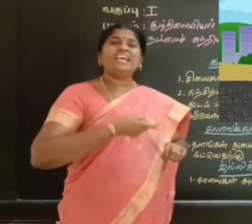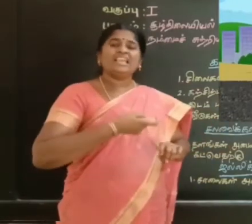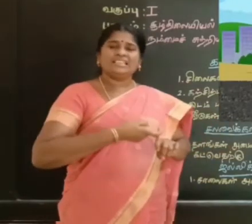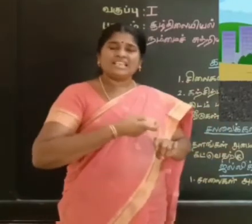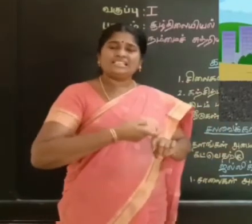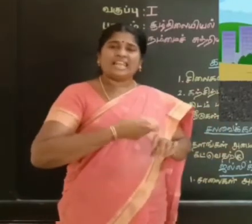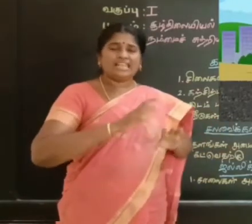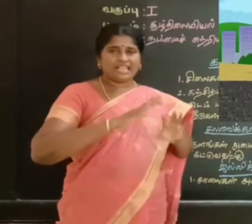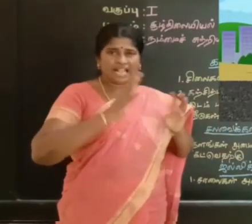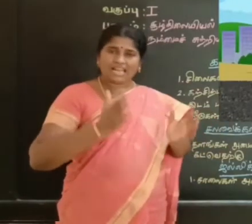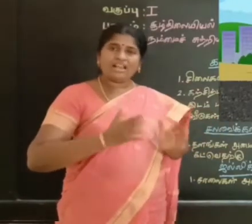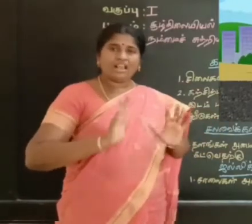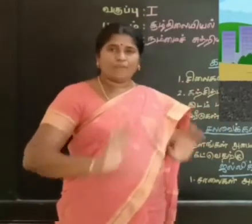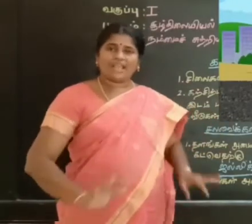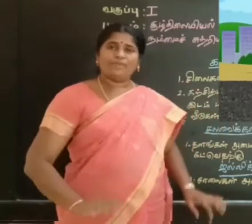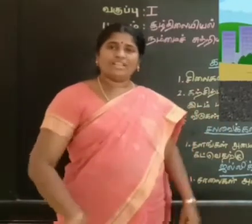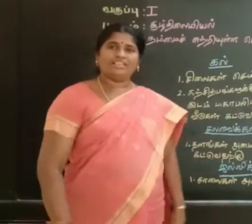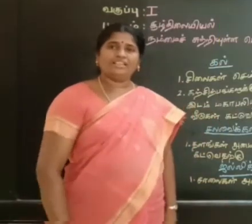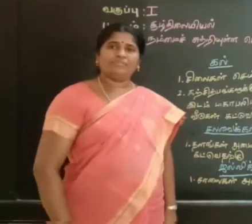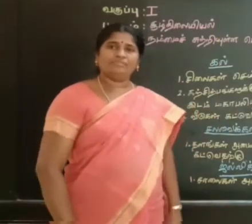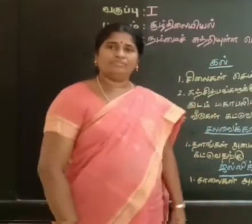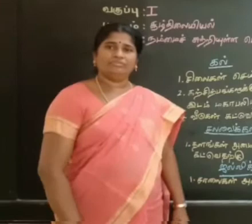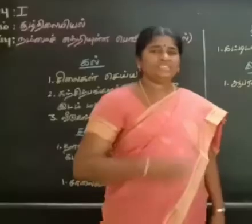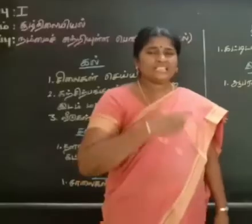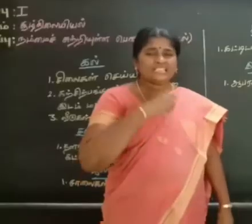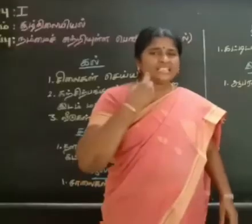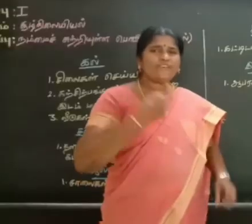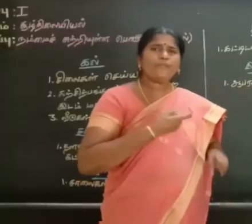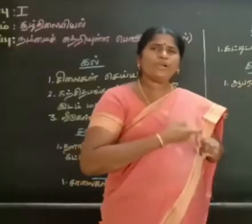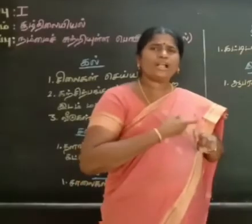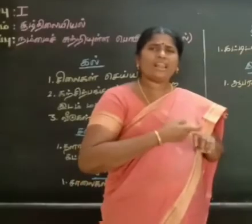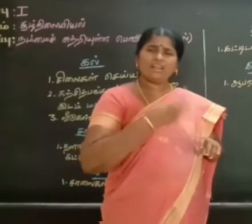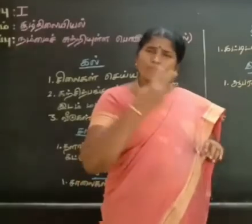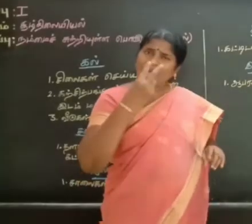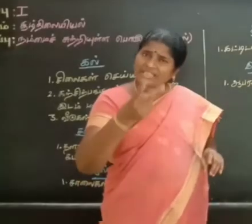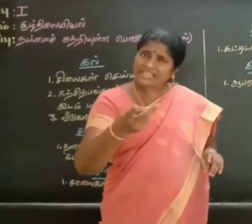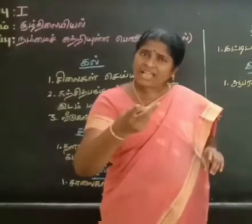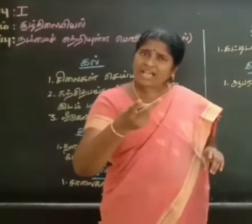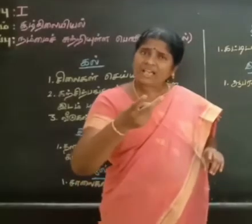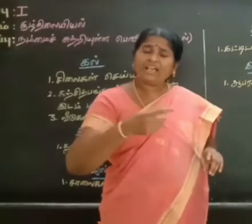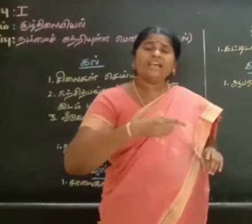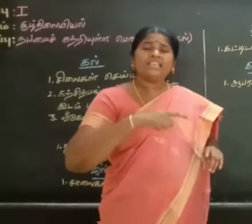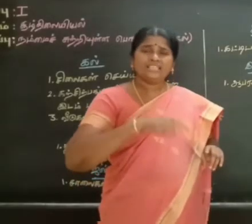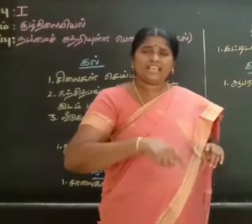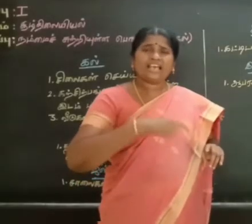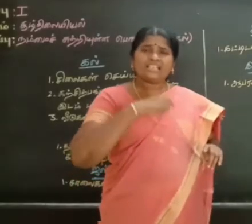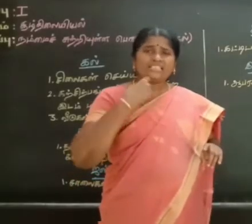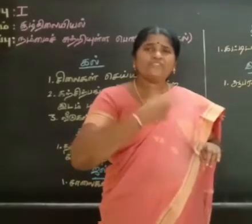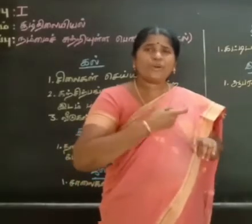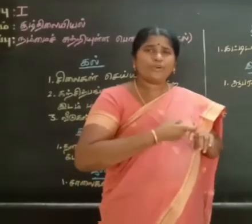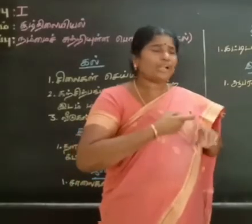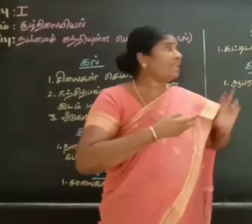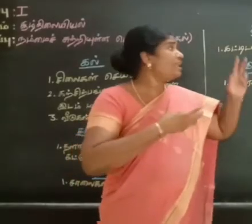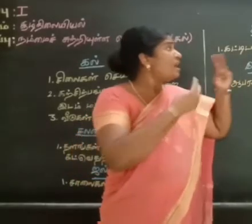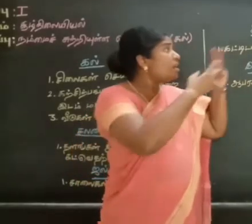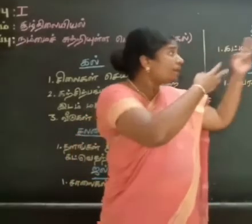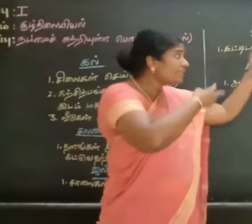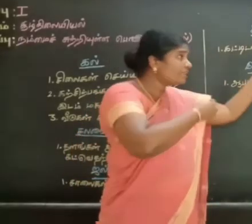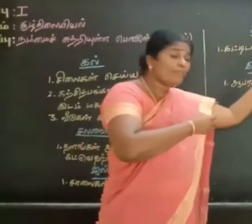இந்த ஜல்லிக்கல் பயன்படுது. சிவப்பு கல் பார்த்திருக்கியா? இந்த சிவப்பு கல் படத்துல